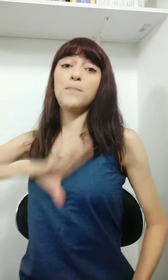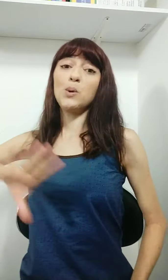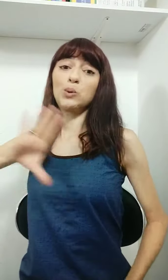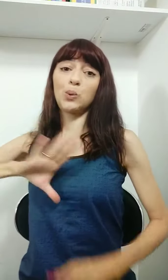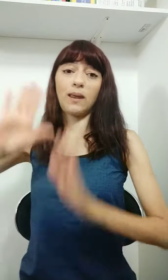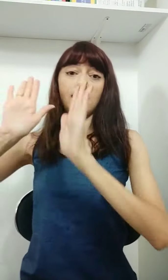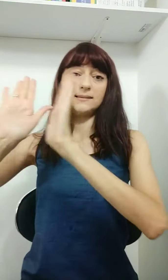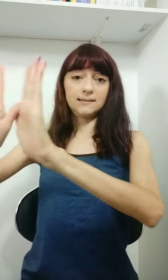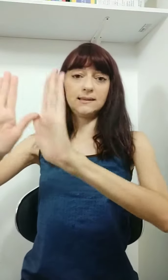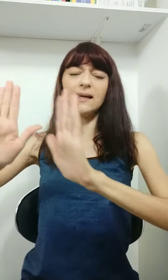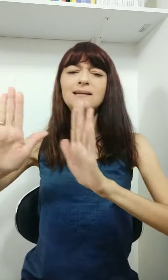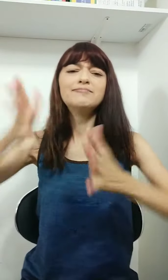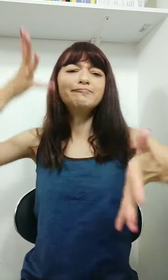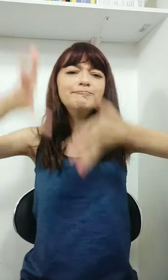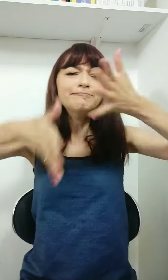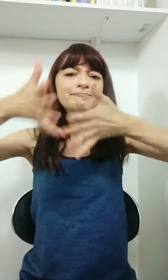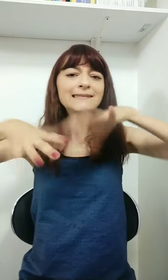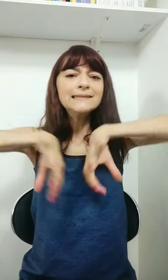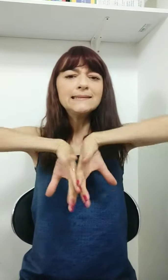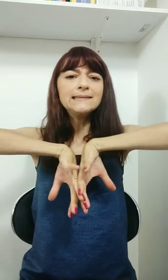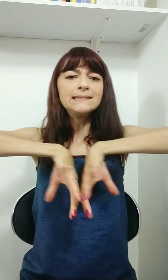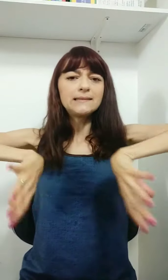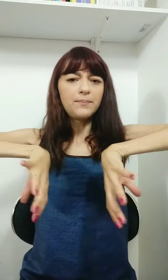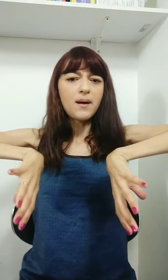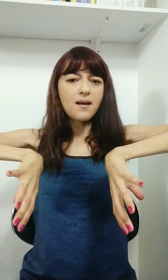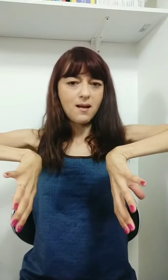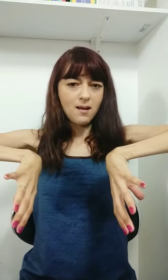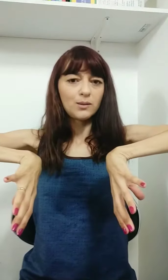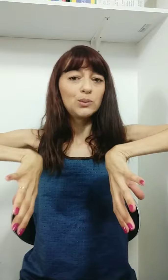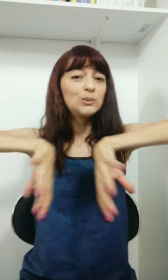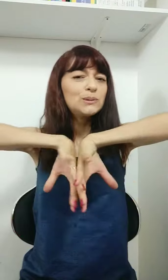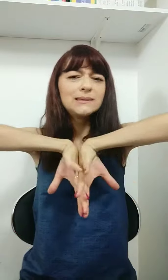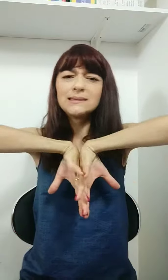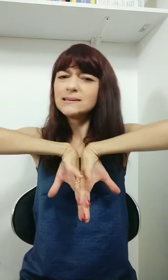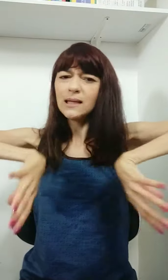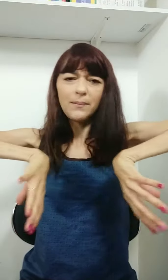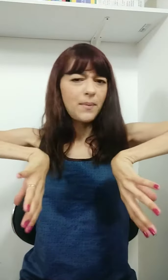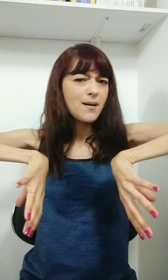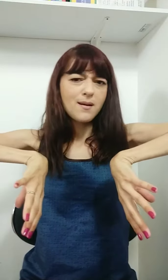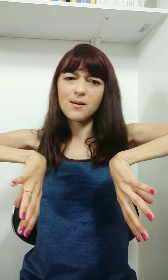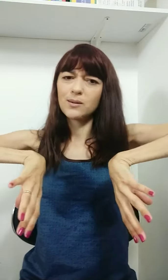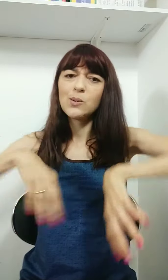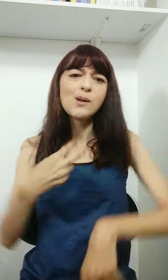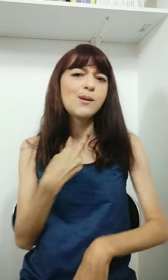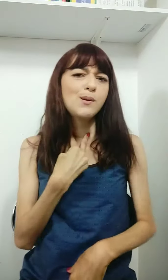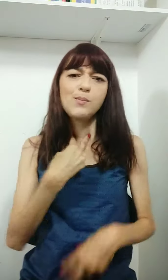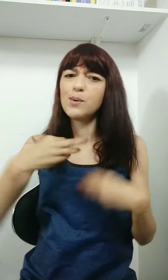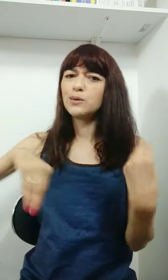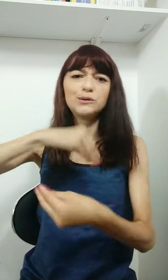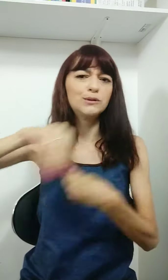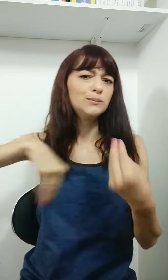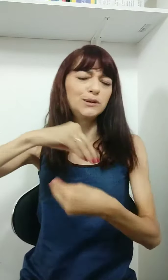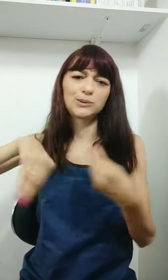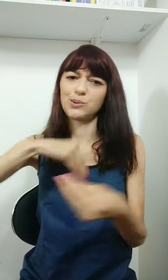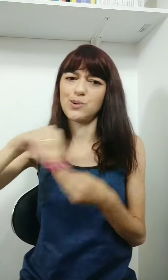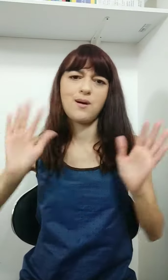precisa passar realmente o sentido para a língua portuguesa, porque são duas línguas diferentes, é uma tradução que sai de uma língua e